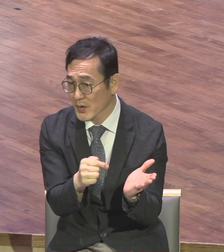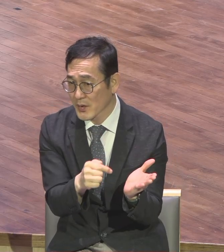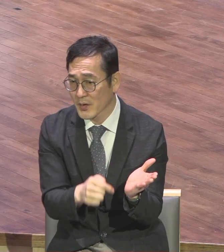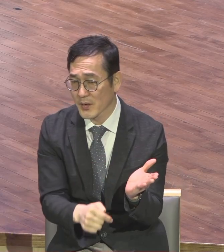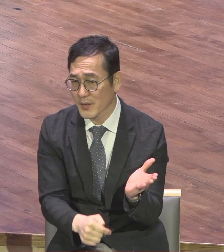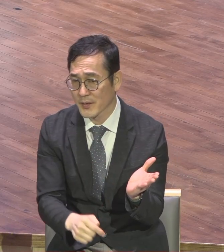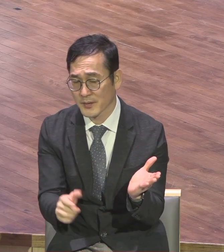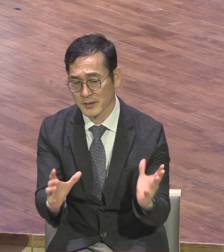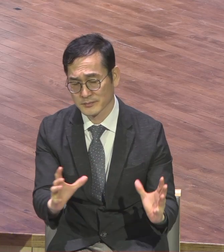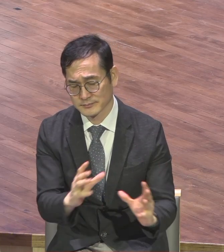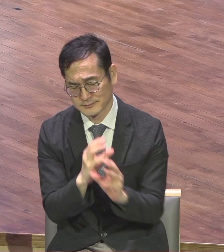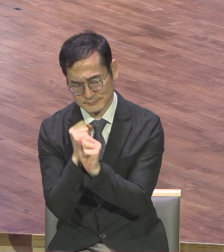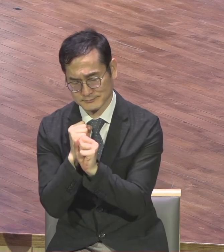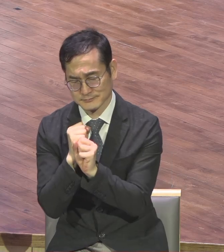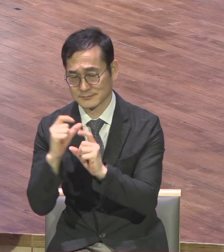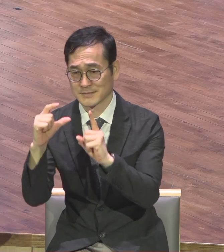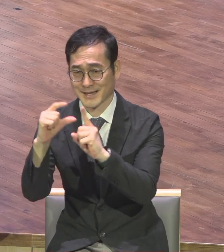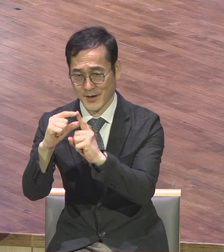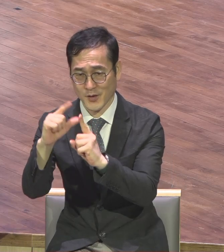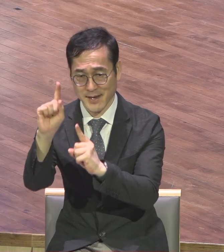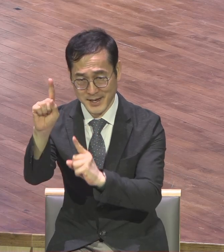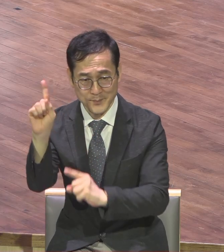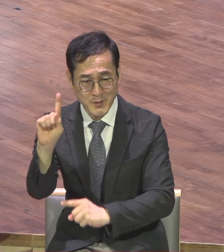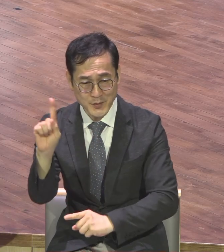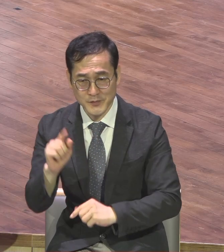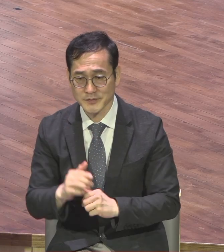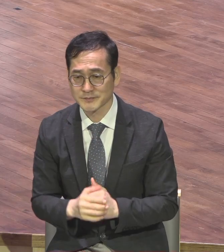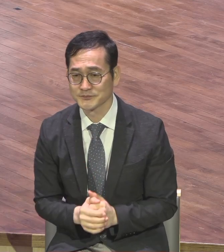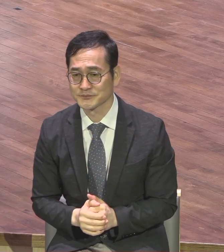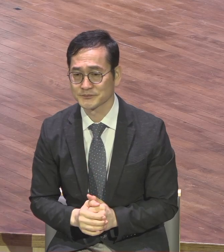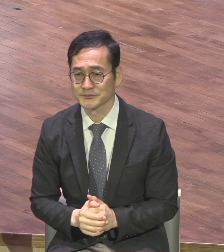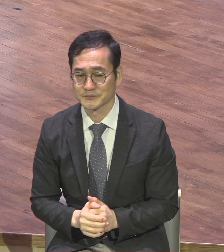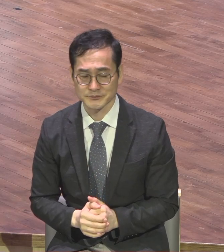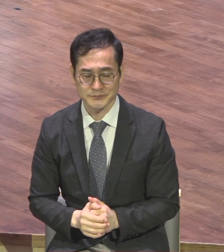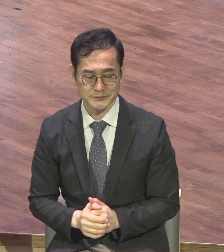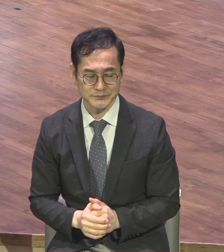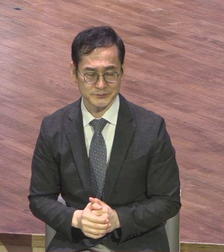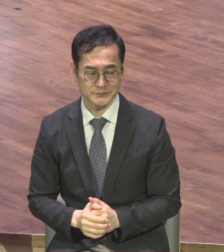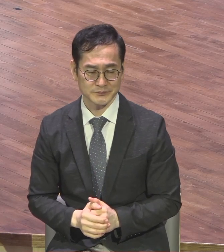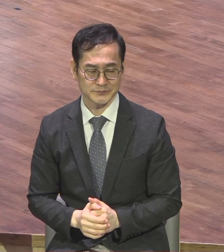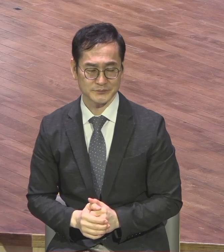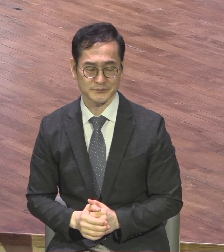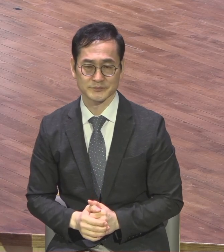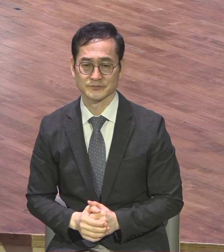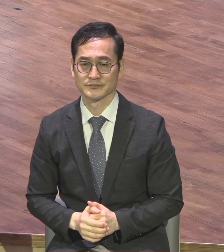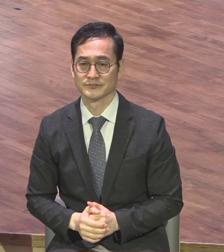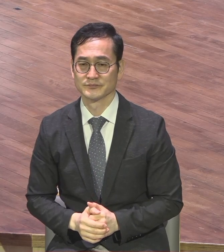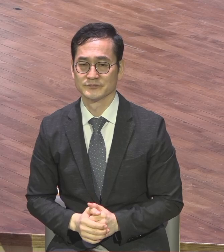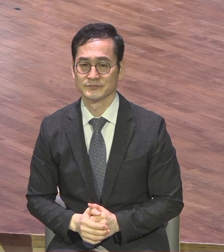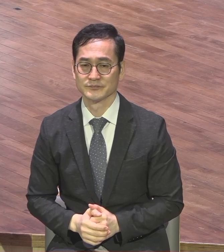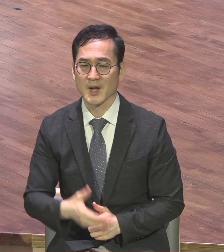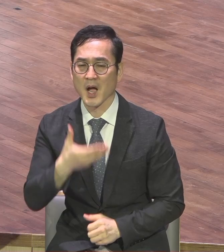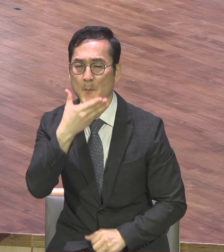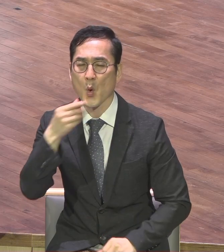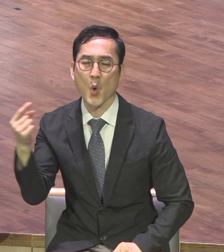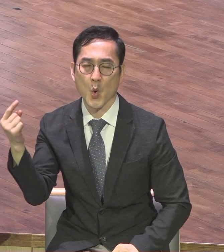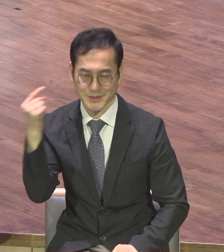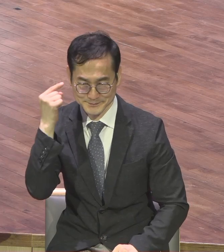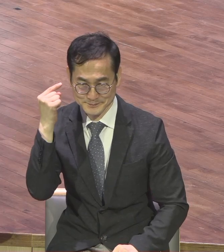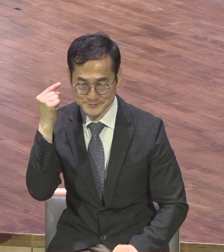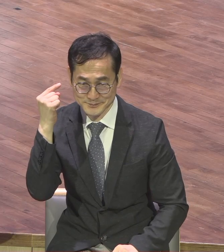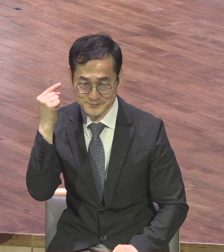한마디로 한 단어로 요약한다고 하면 로마서 전체에 뭘 말하냐? 복음을 말하고